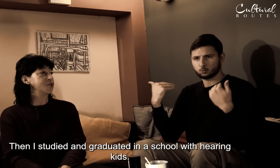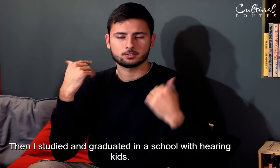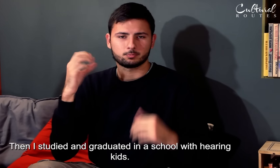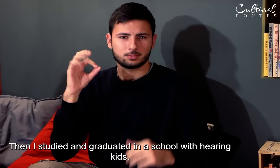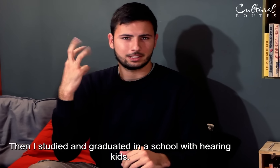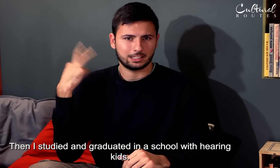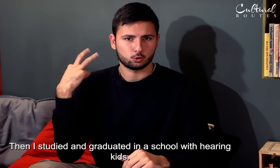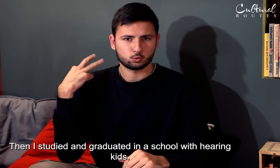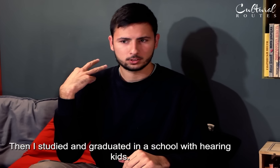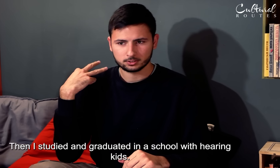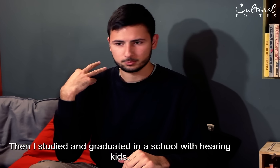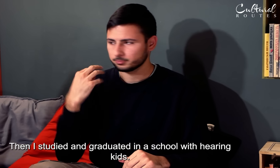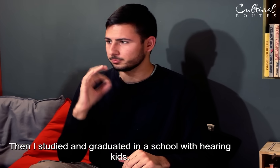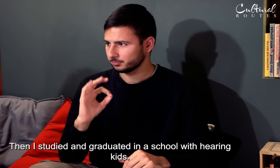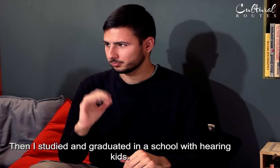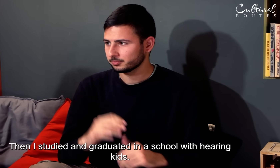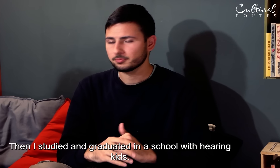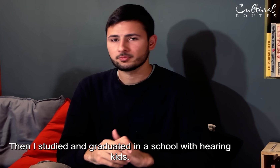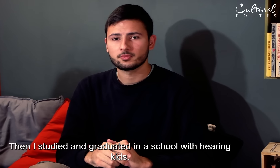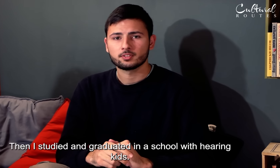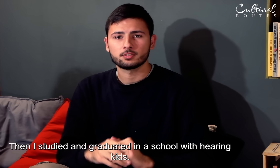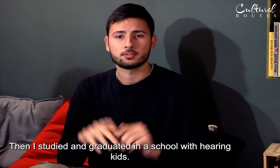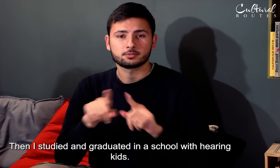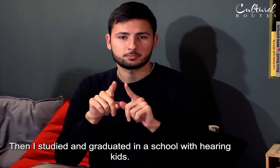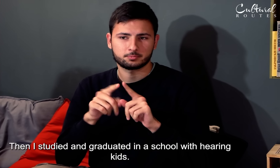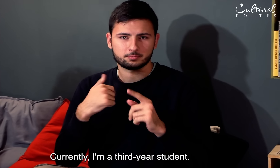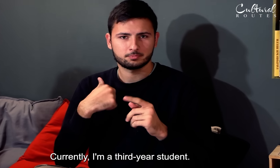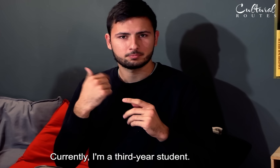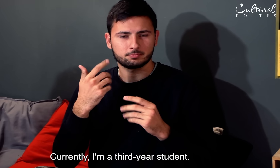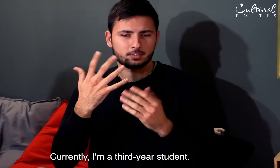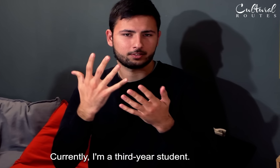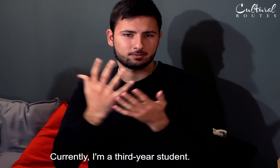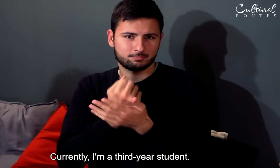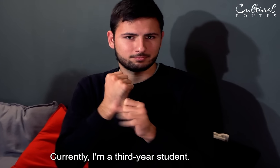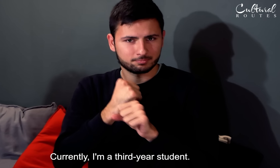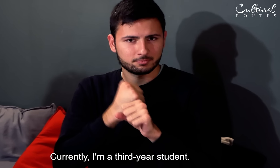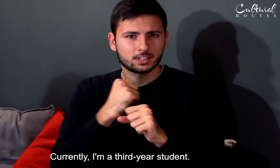в училище с чуващи деца. В момента съм студент, трети курс.